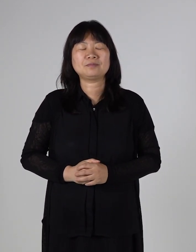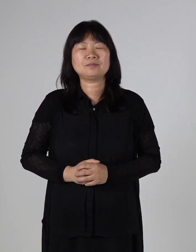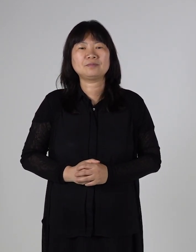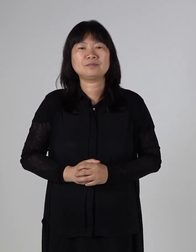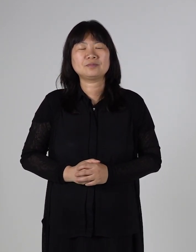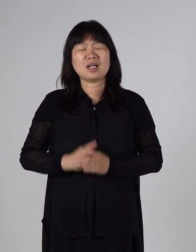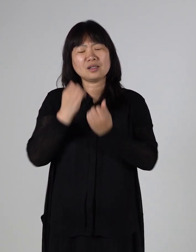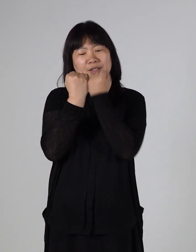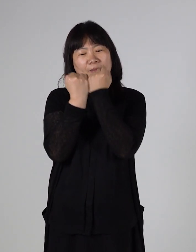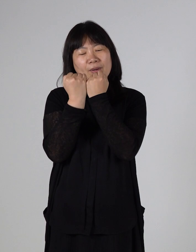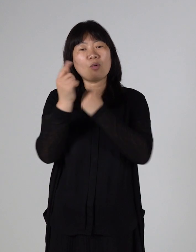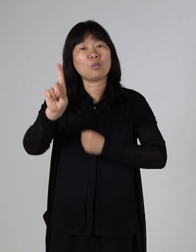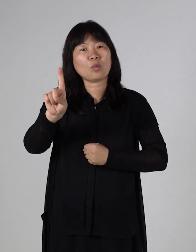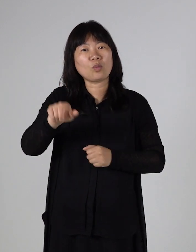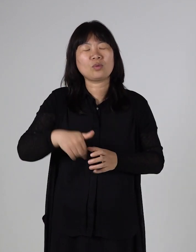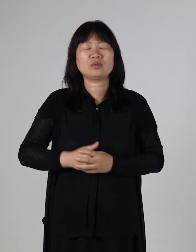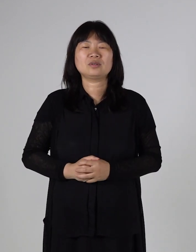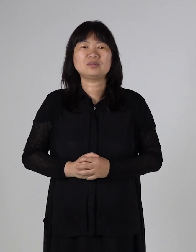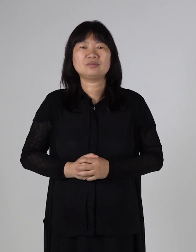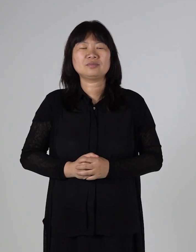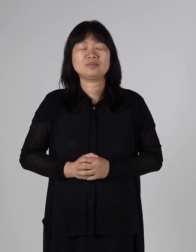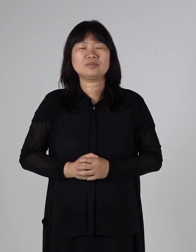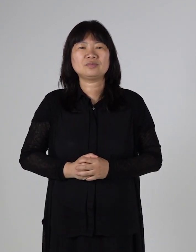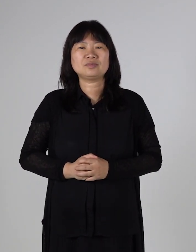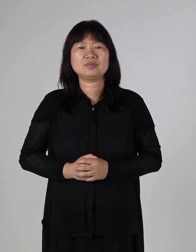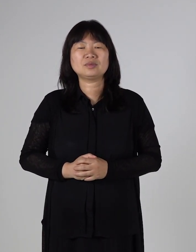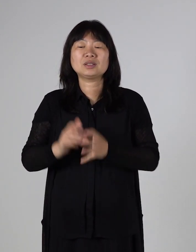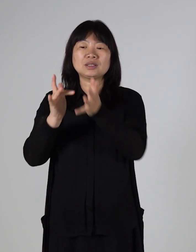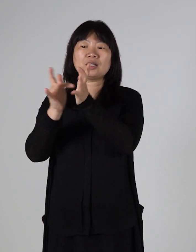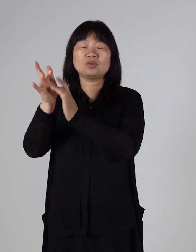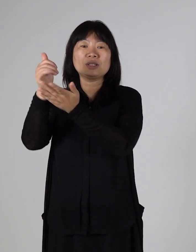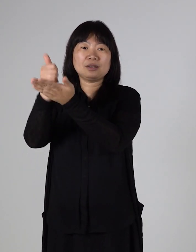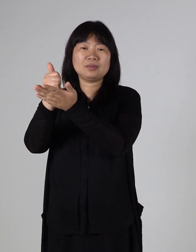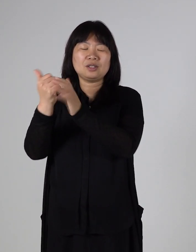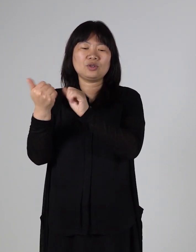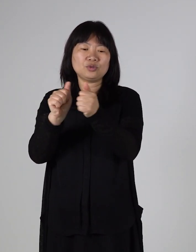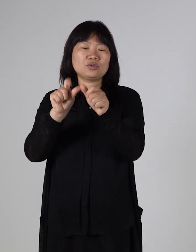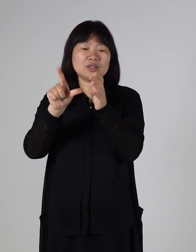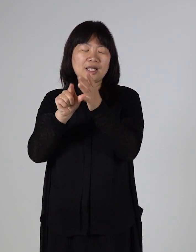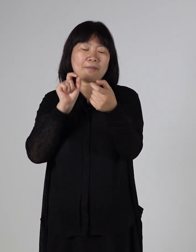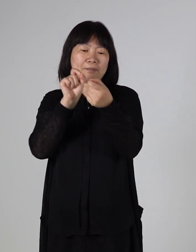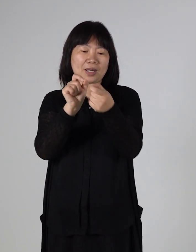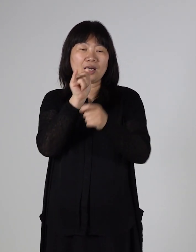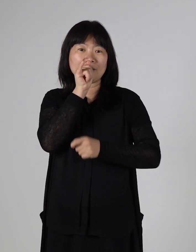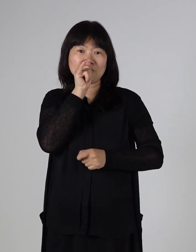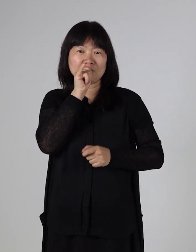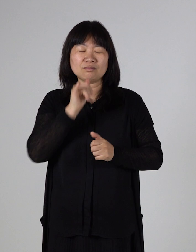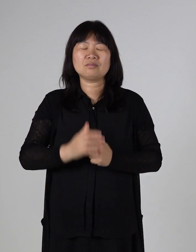끝에 이런 설명을 하세요. 인자가 곧 죽을 때가 가까웠다.